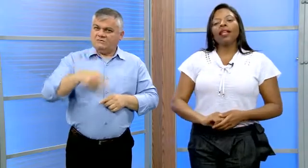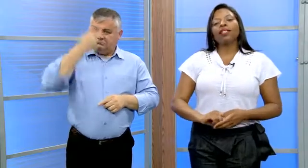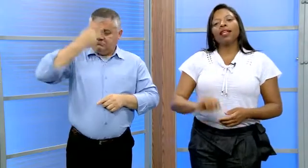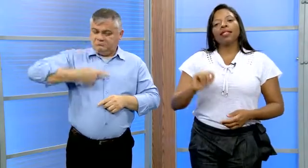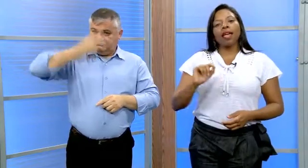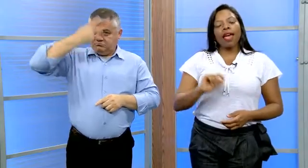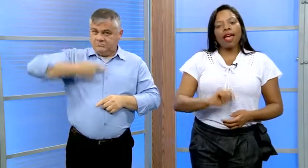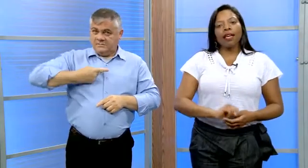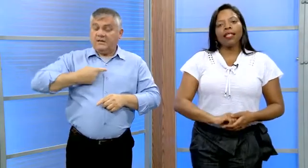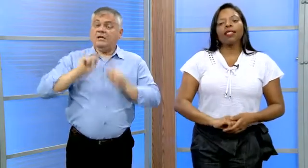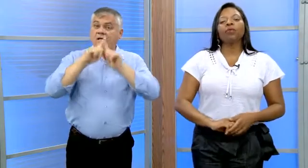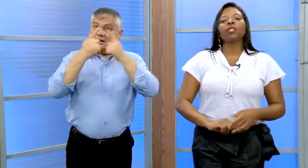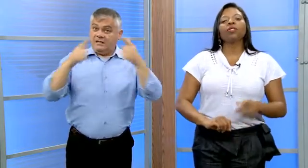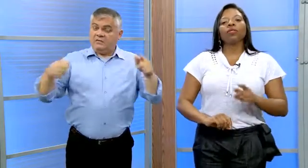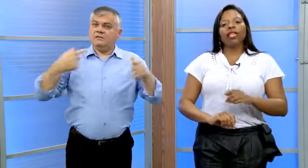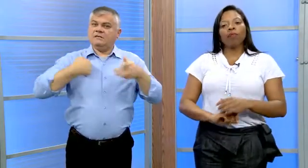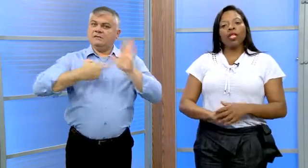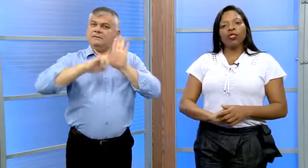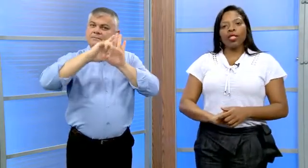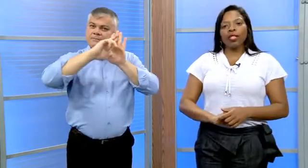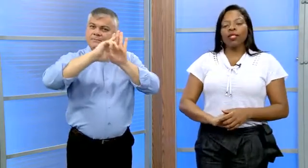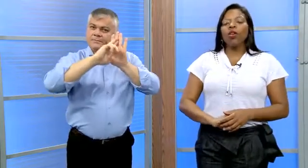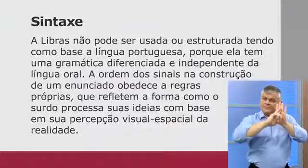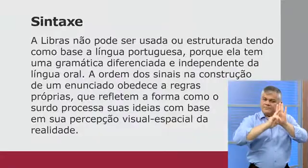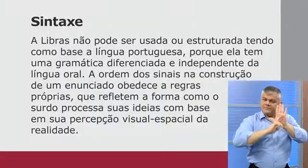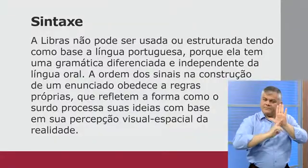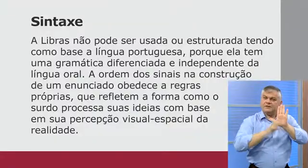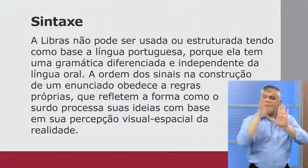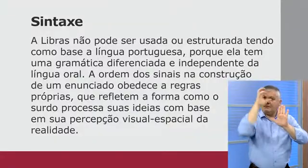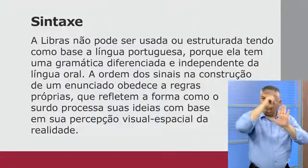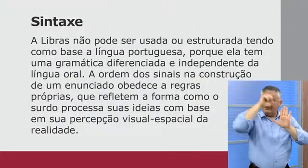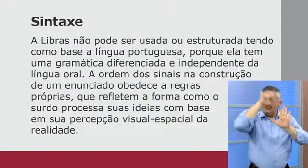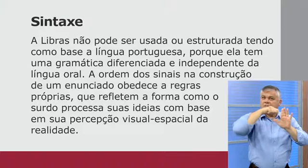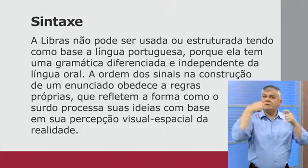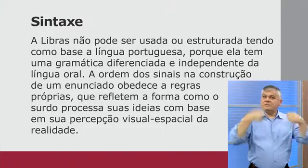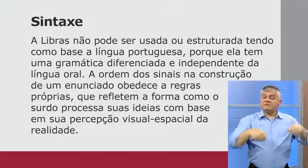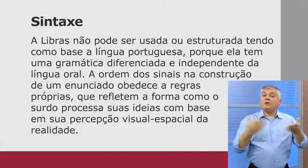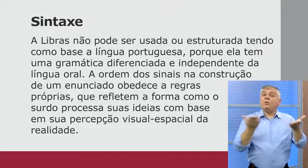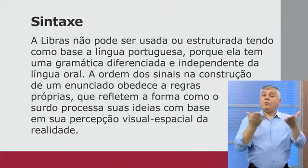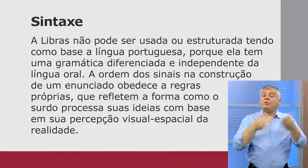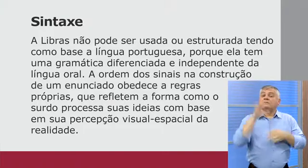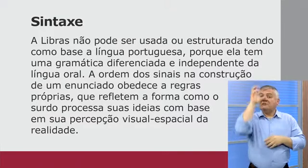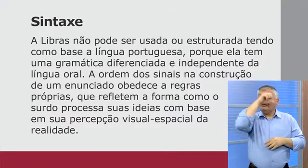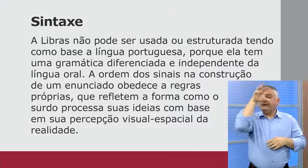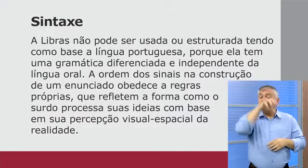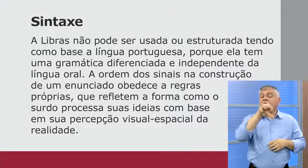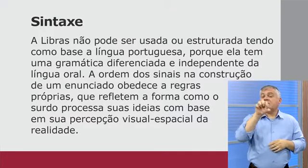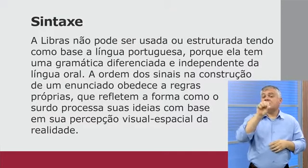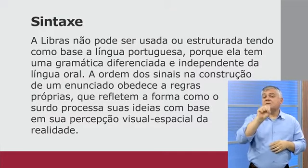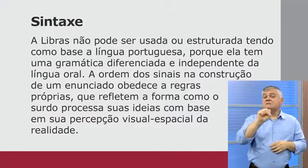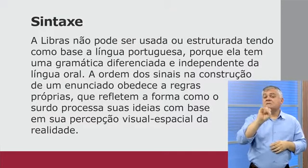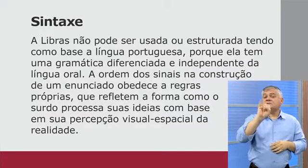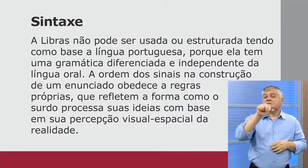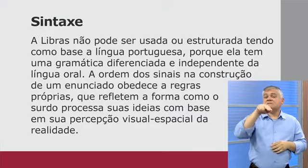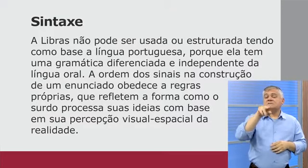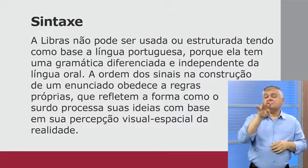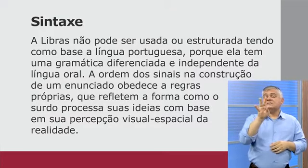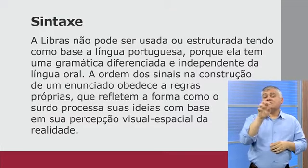Ela traz regras que precisam ser aprendidas. Hoje discutiremos a sintaxe da Libras, porque a Libras ela não pode ser